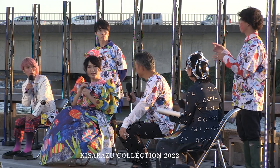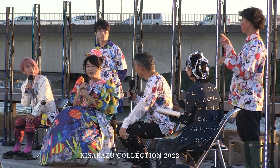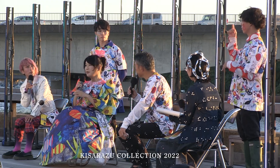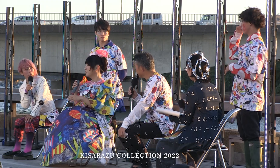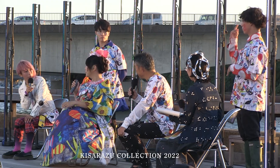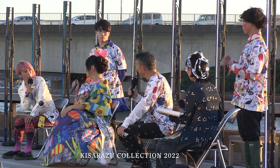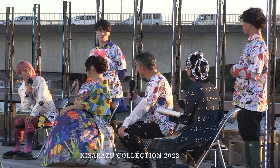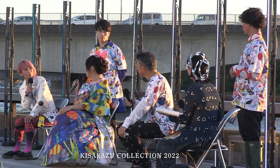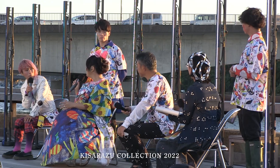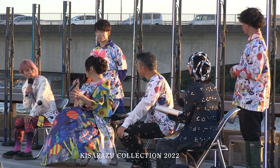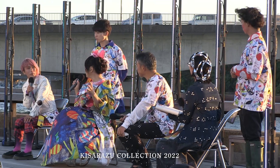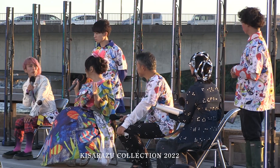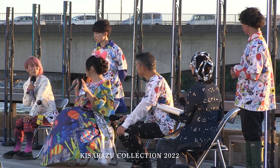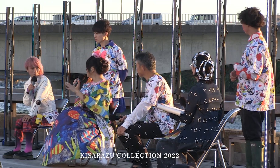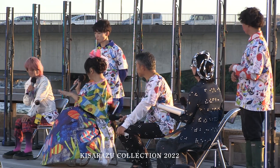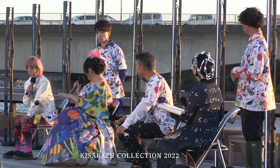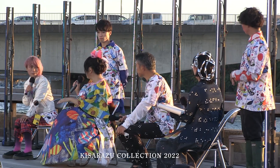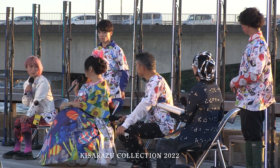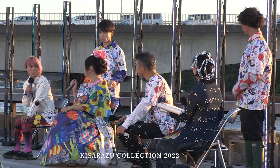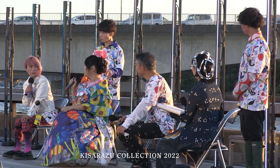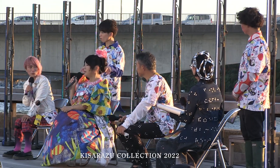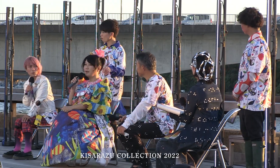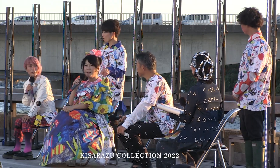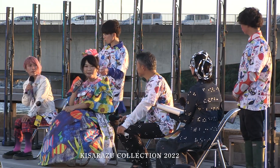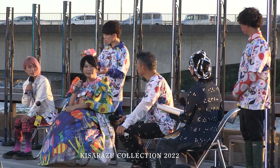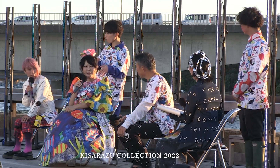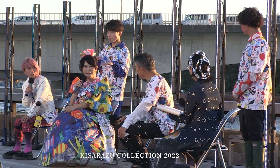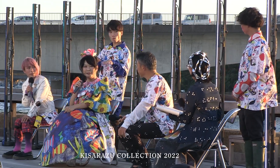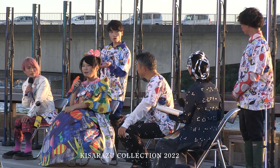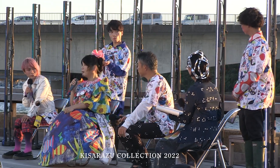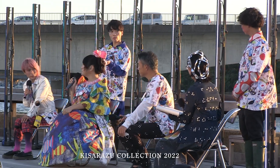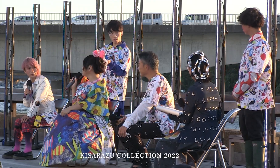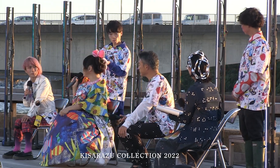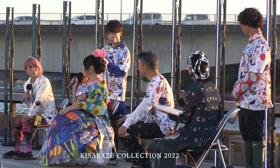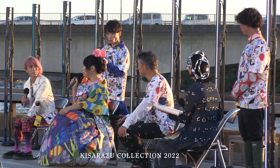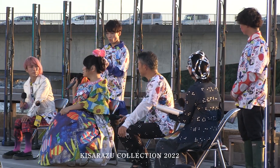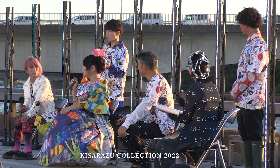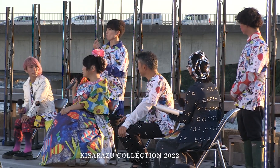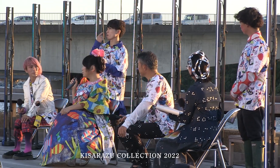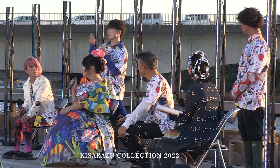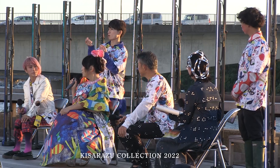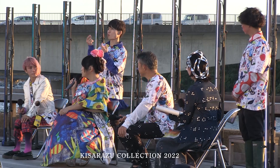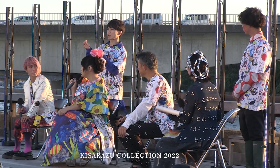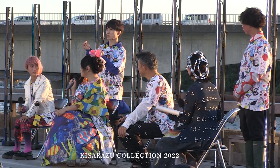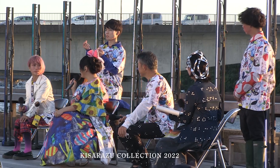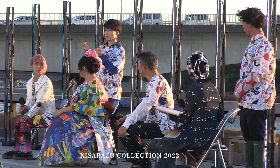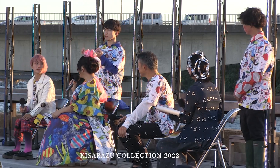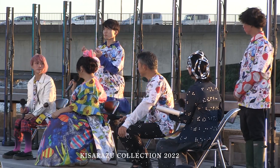っという間でしたよね。 このお話も そうですよね。 私もち